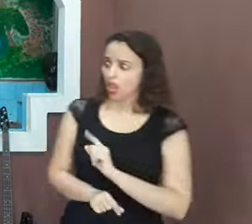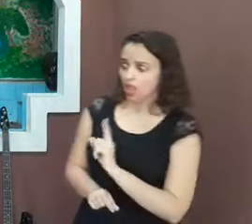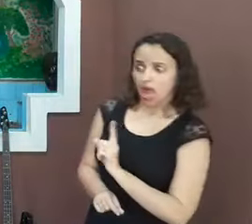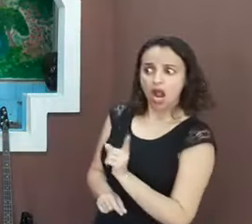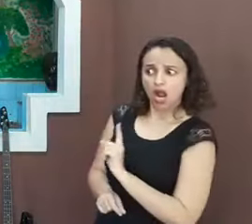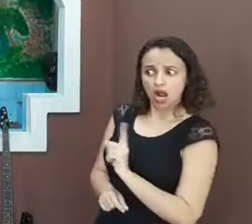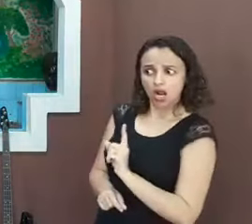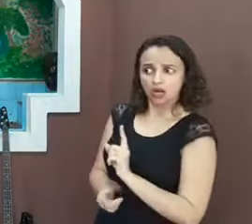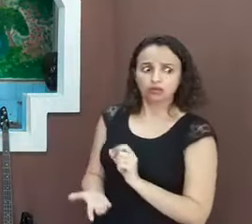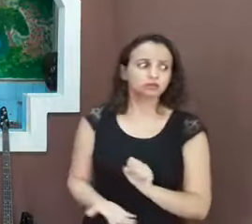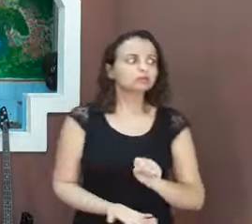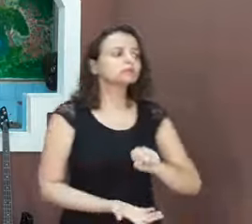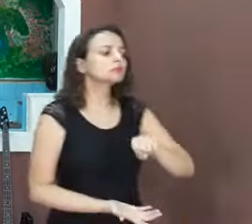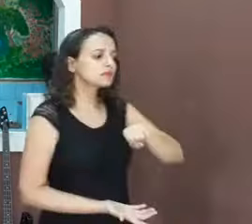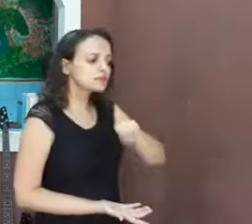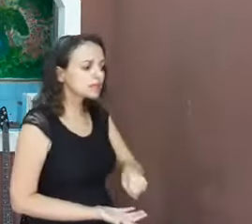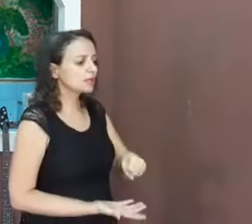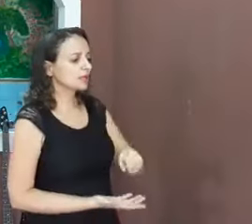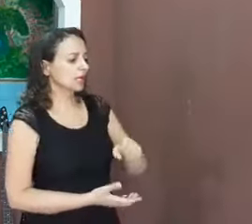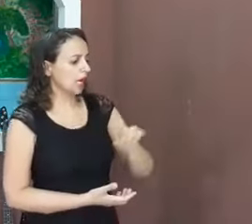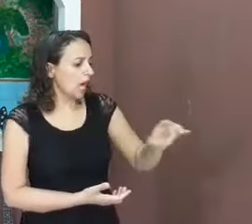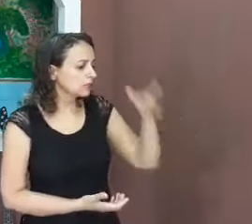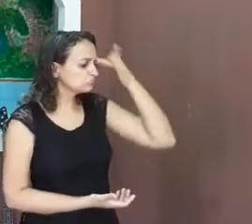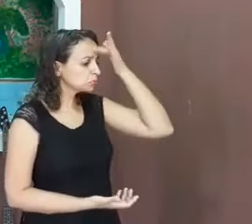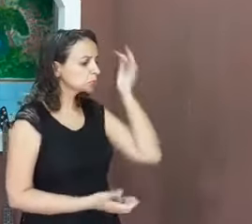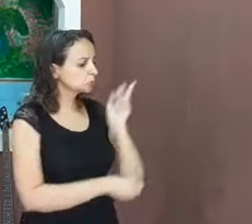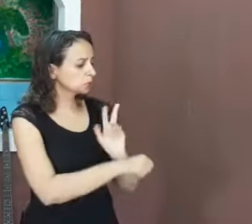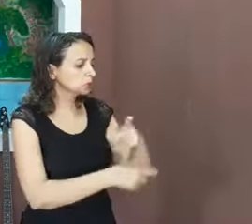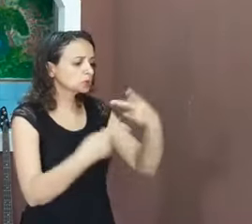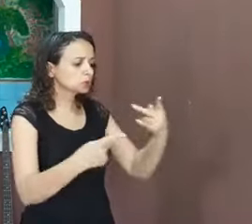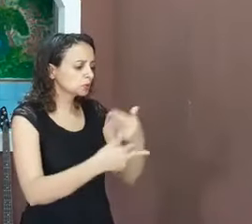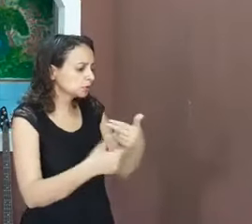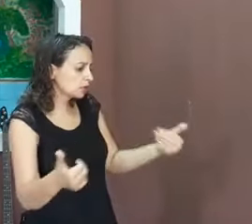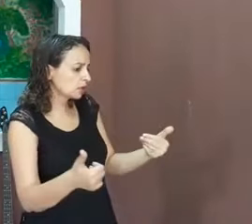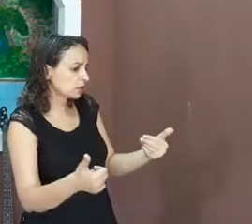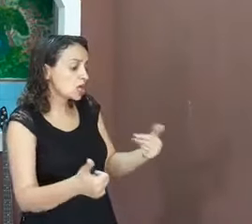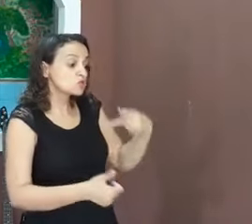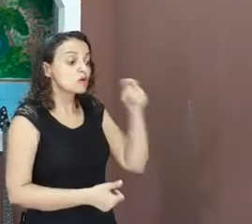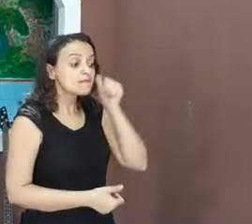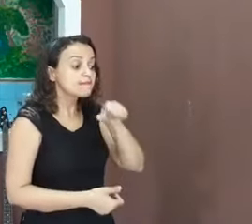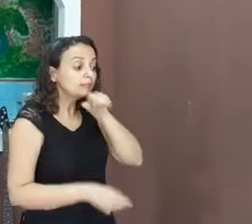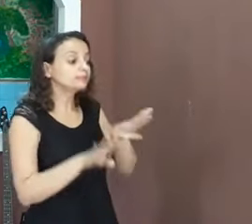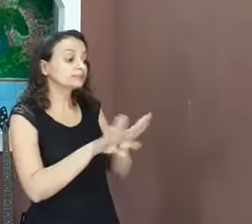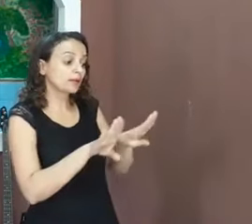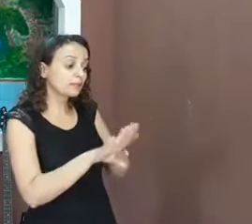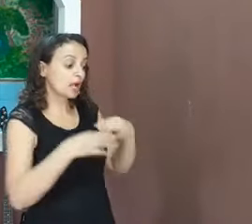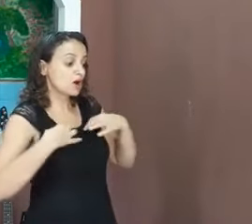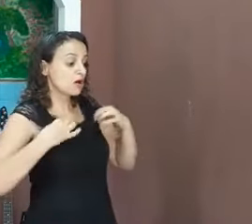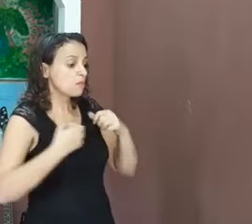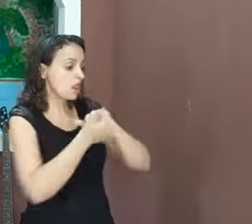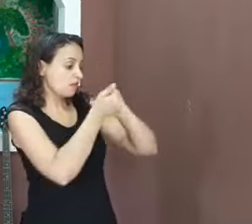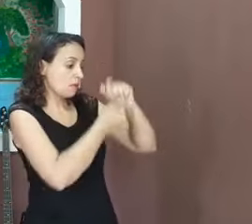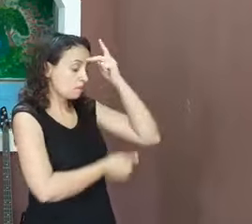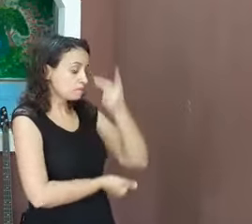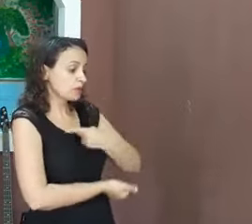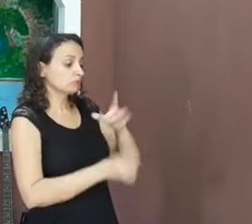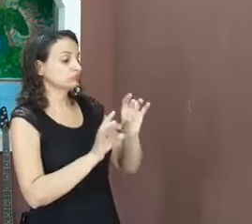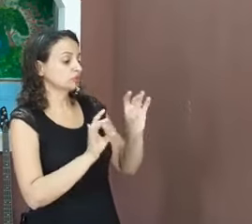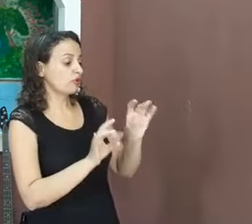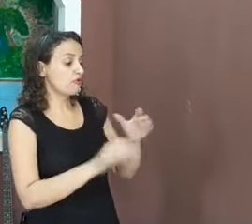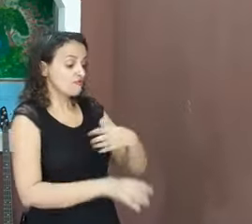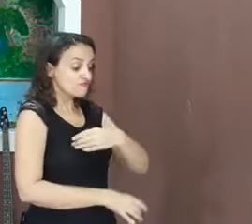mãe lavar só a roupa dela, não lavar da casa toda. Porque é uma família tradicional, pai,